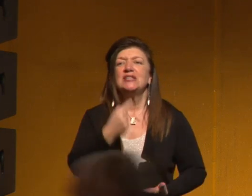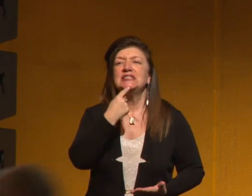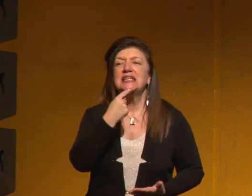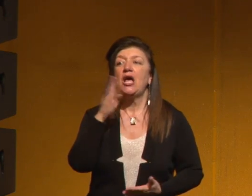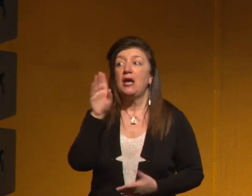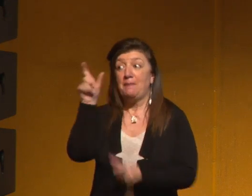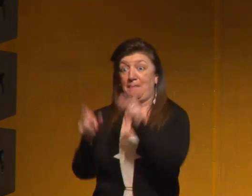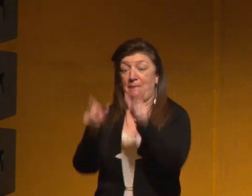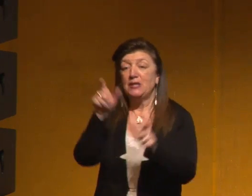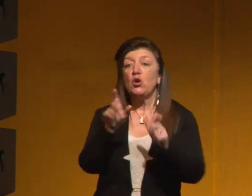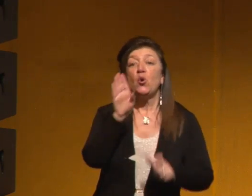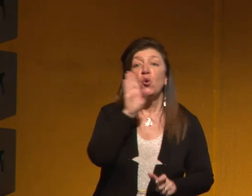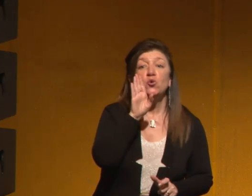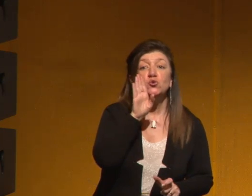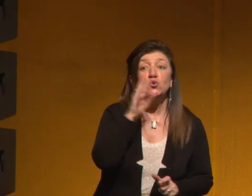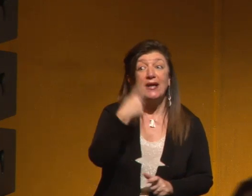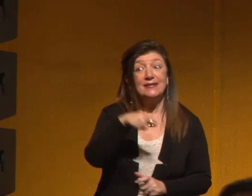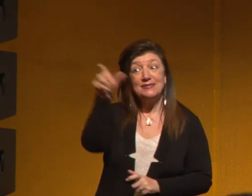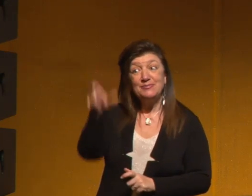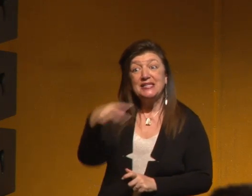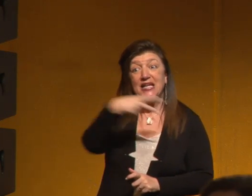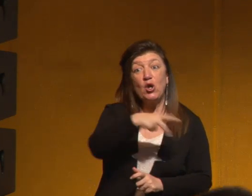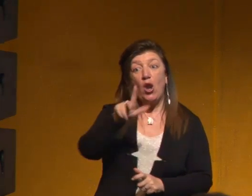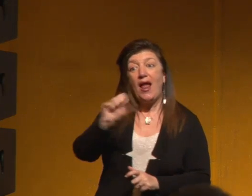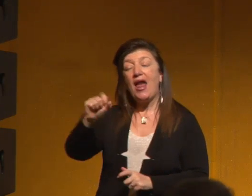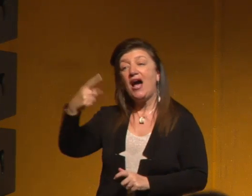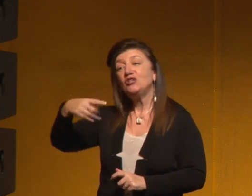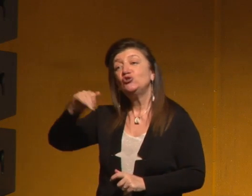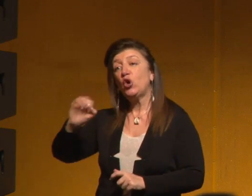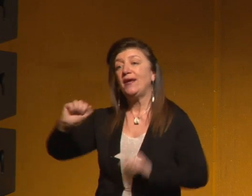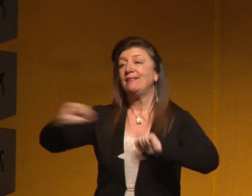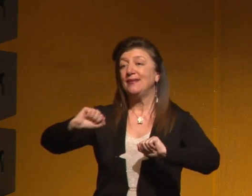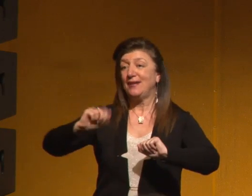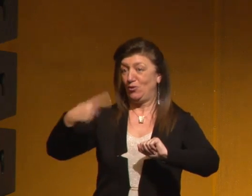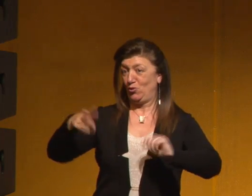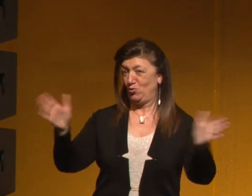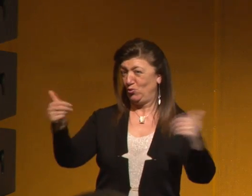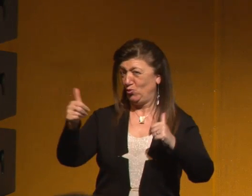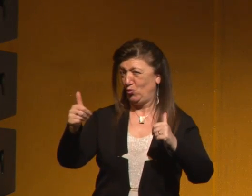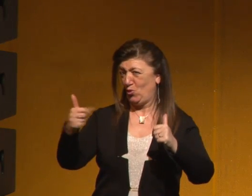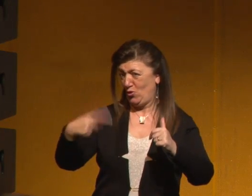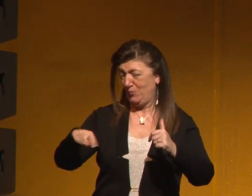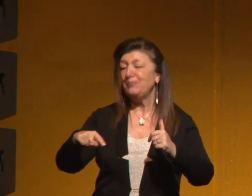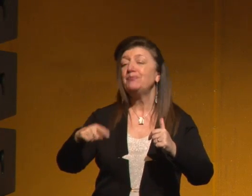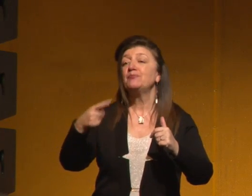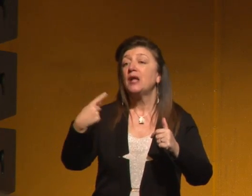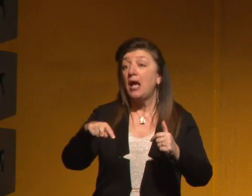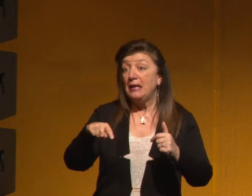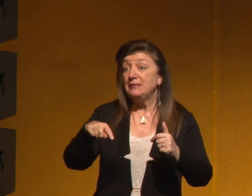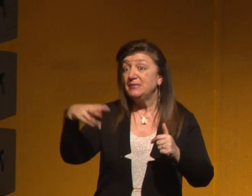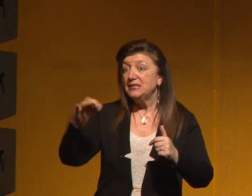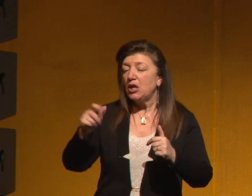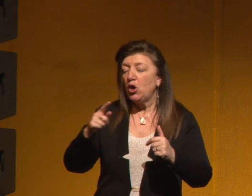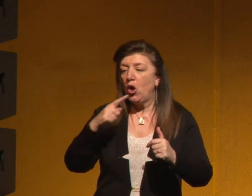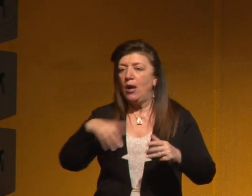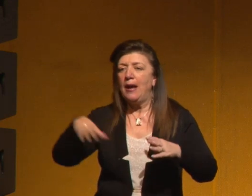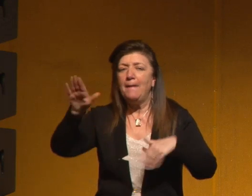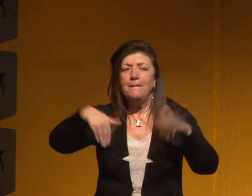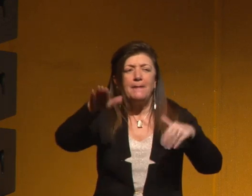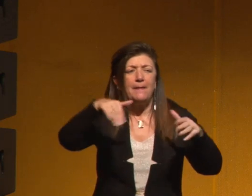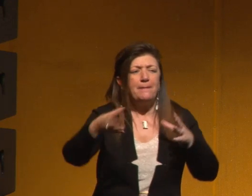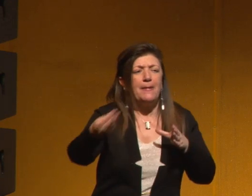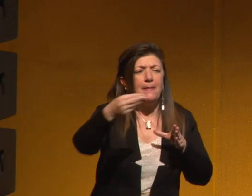che nicola lagioia il direttore del salone ha messo insieme per immaginare questa